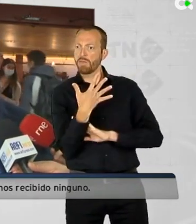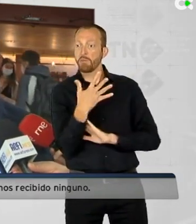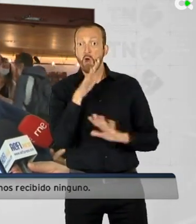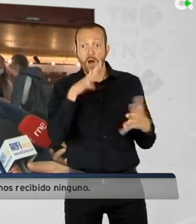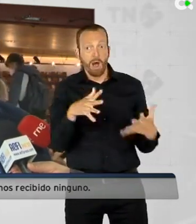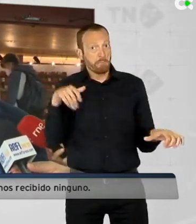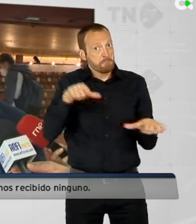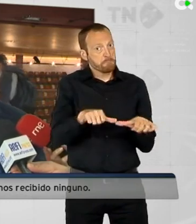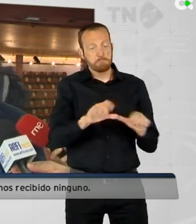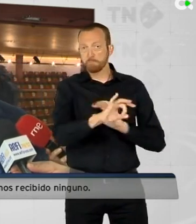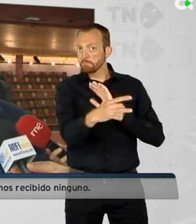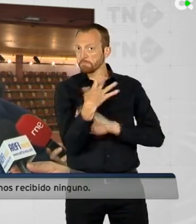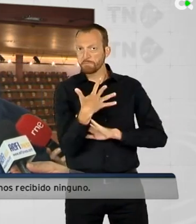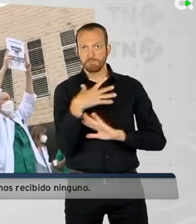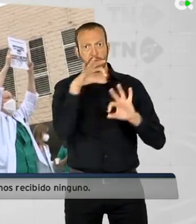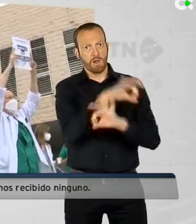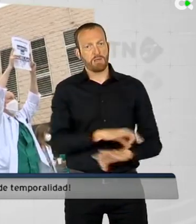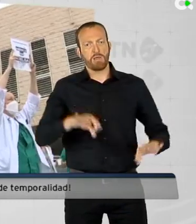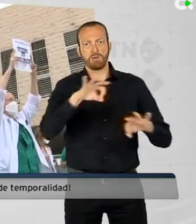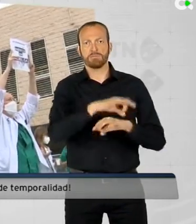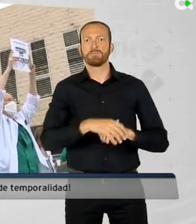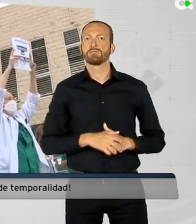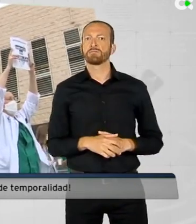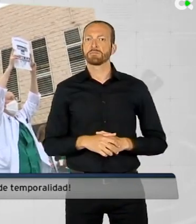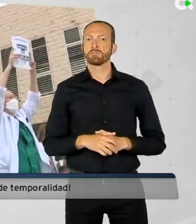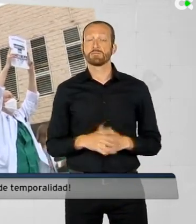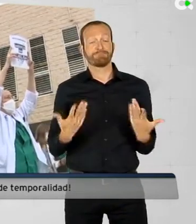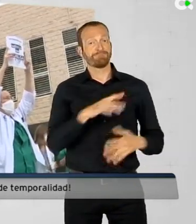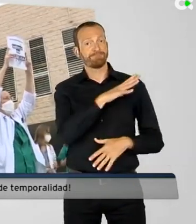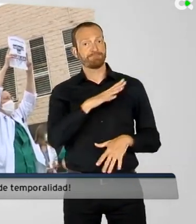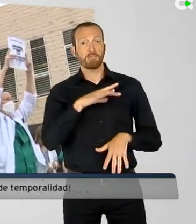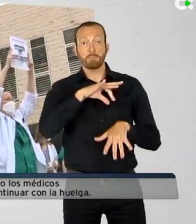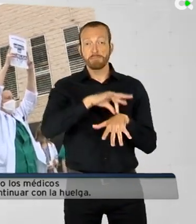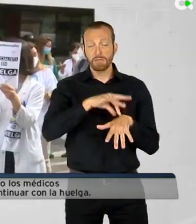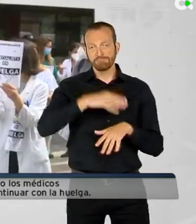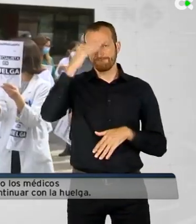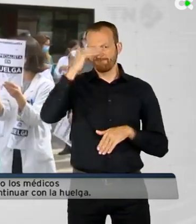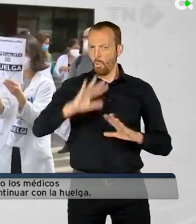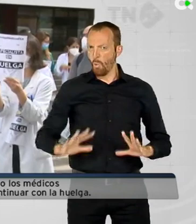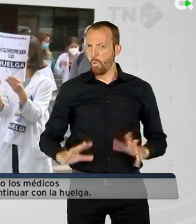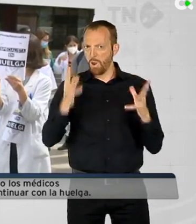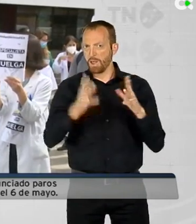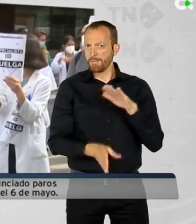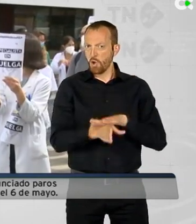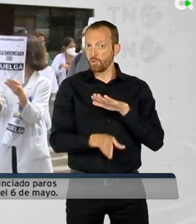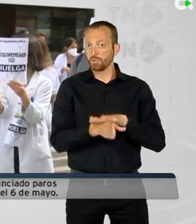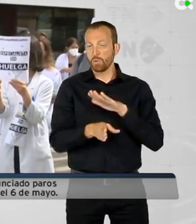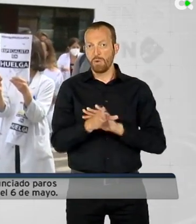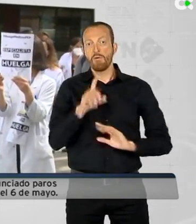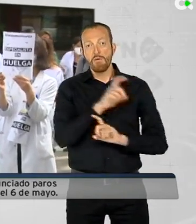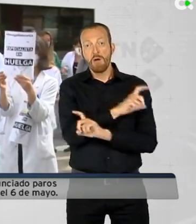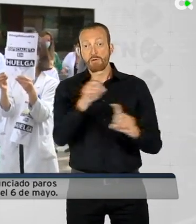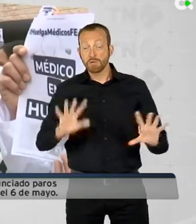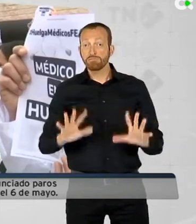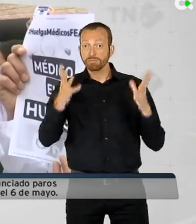hoy, pues no hemos recibido ninguna. De momento, los médicos tienen previsto continuar con la huelga. Ya han anunciado paros para